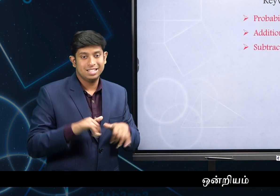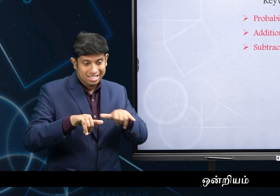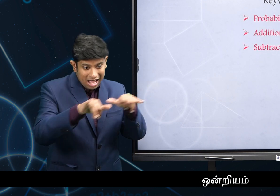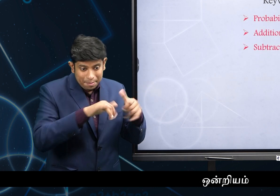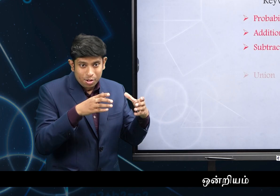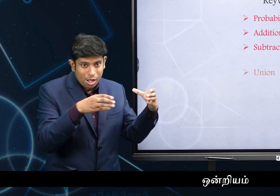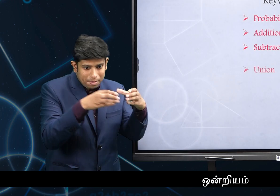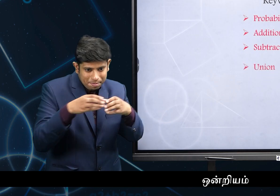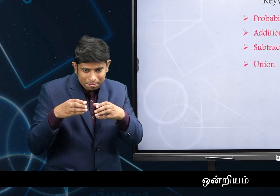சேர்ப்பு,